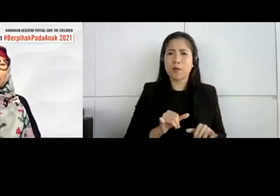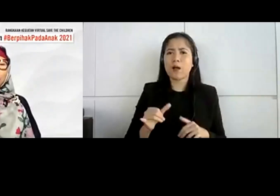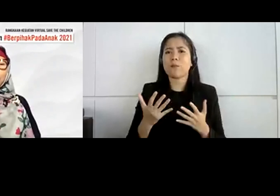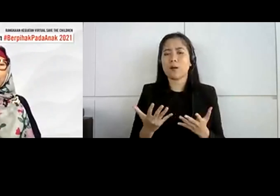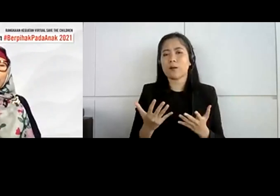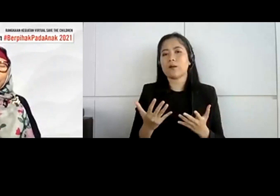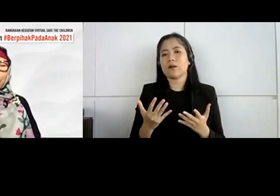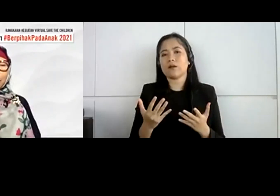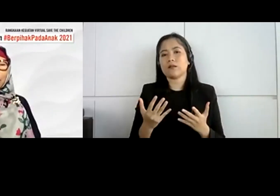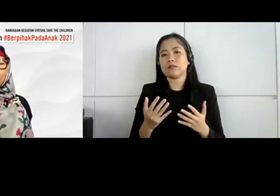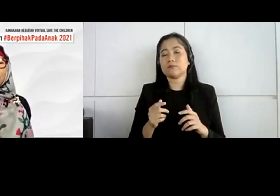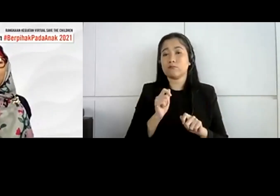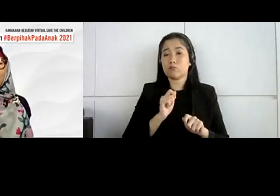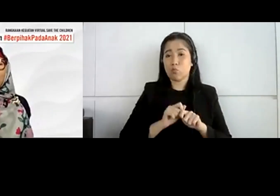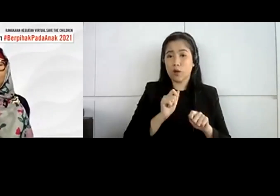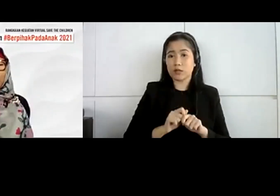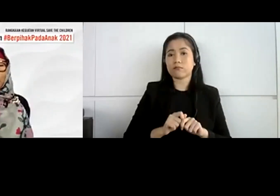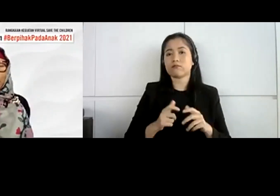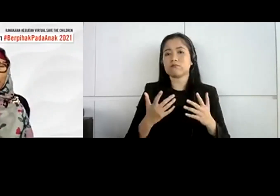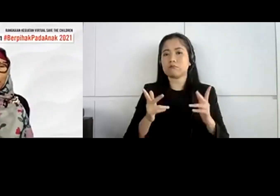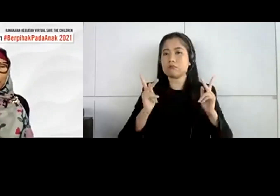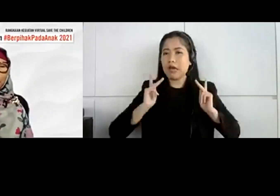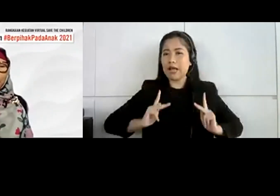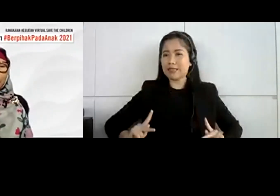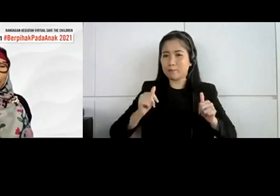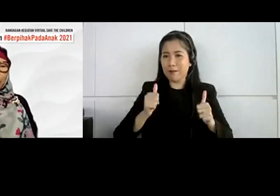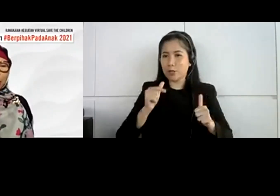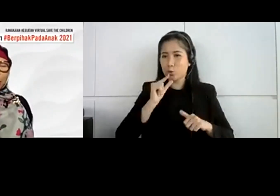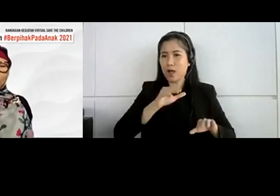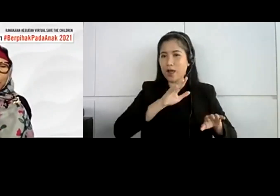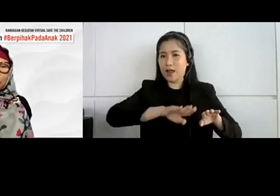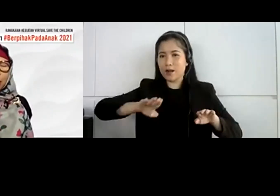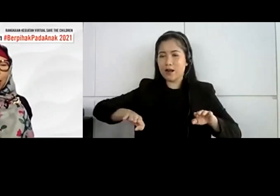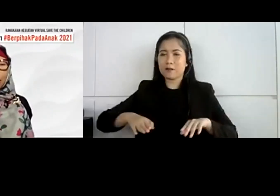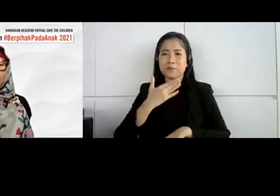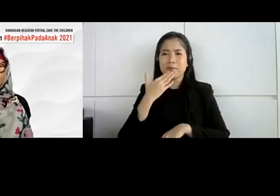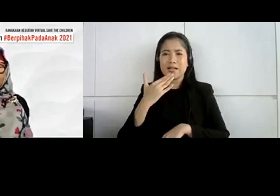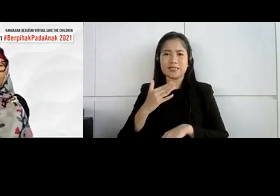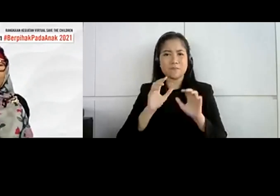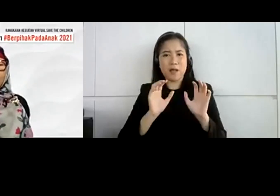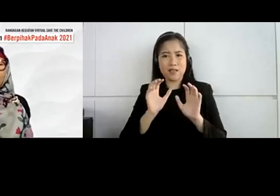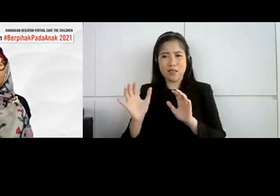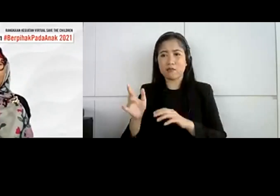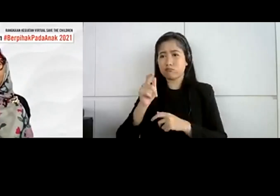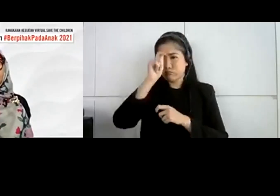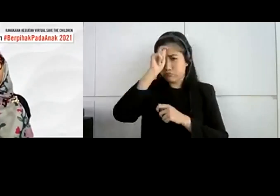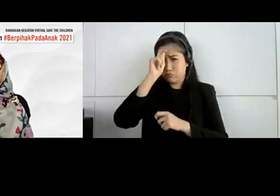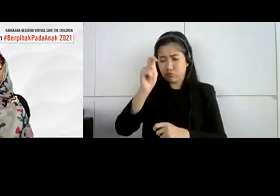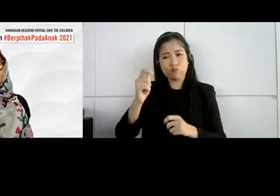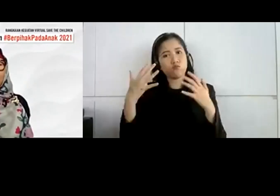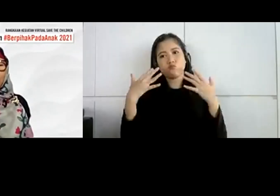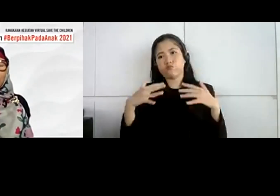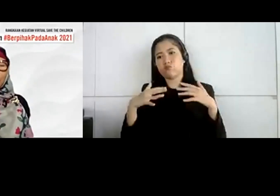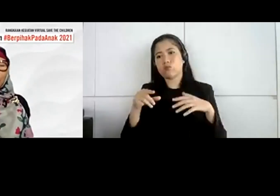menciptakan, mempersiapkan karakter baik pada anak-anak kita. Sekali lagi terima kasih banyak, apresiasi yang setinggi-tingginya